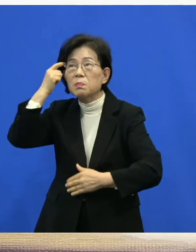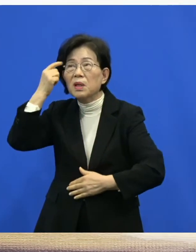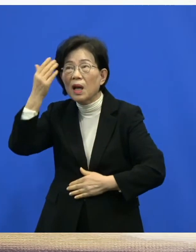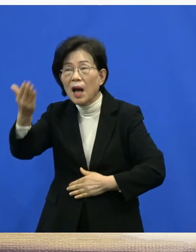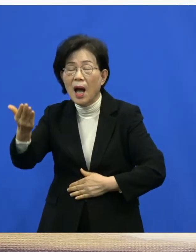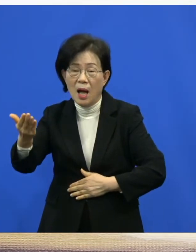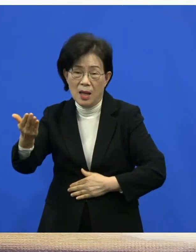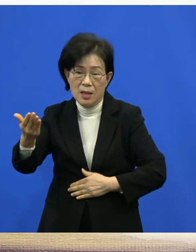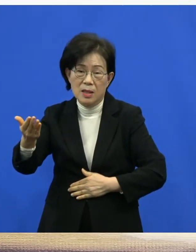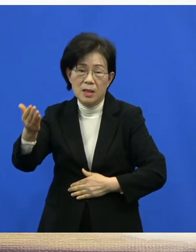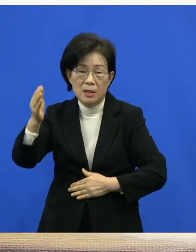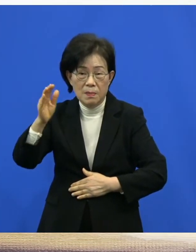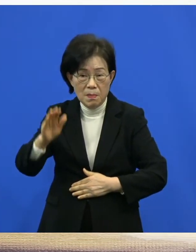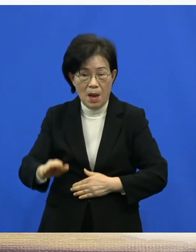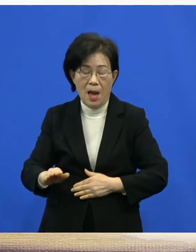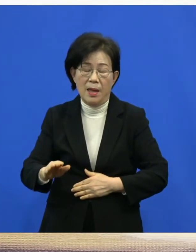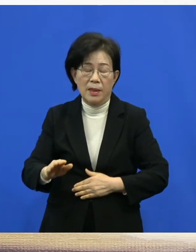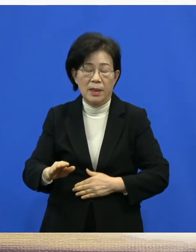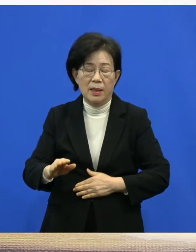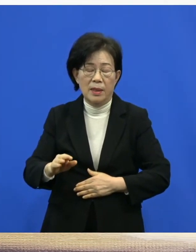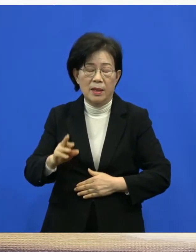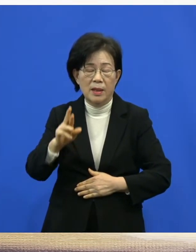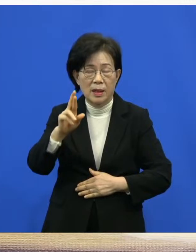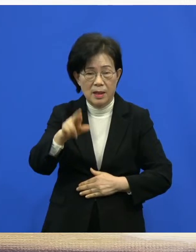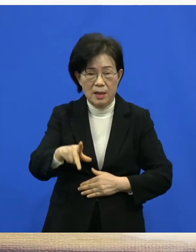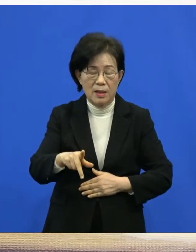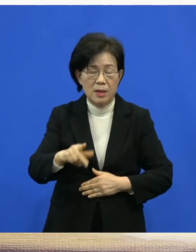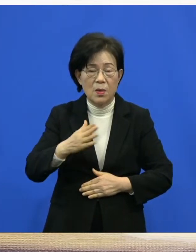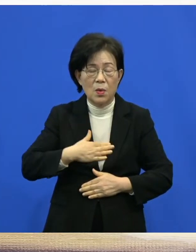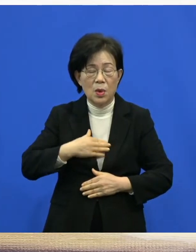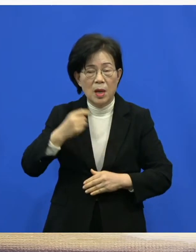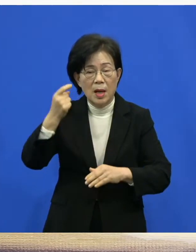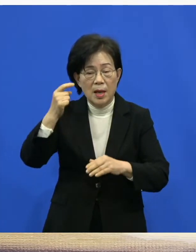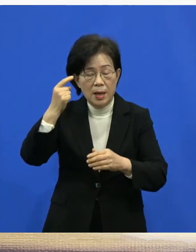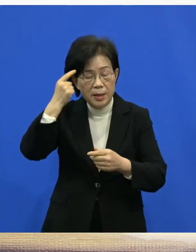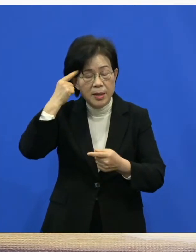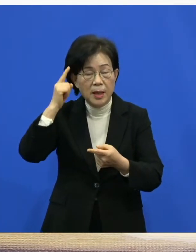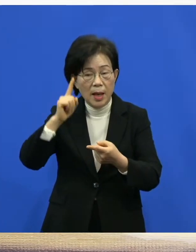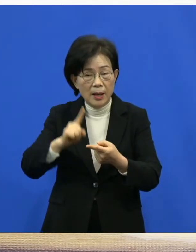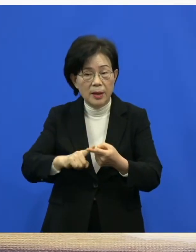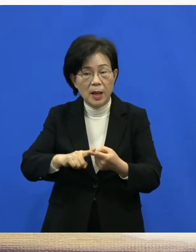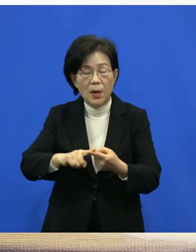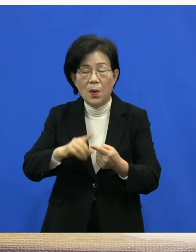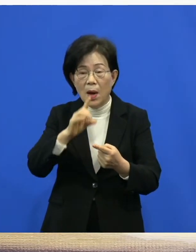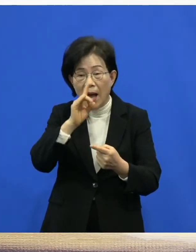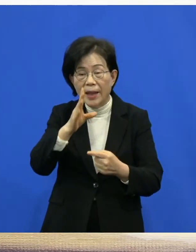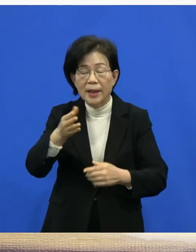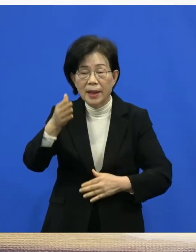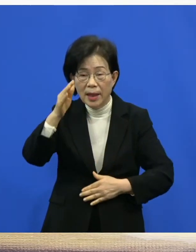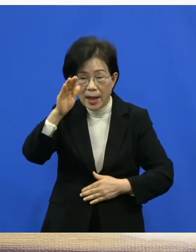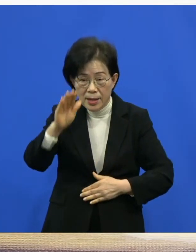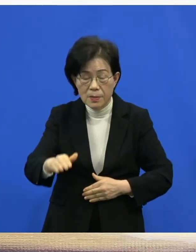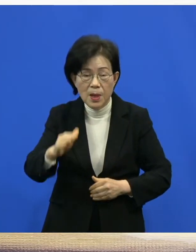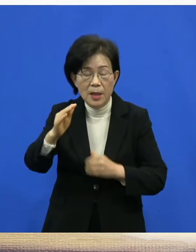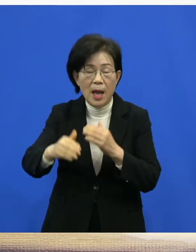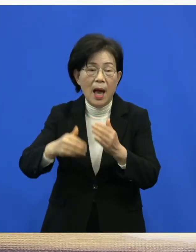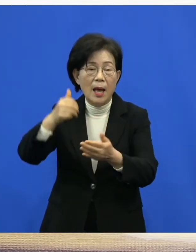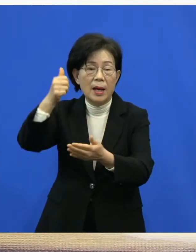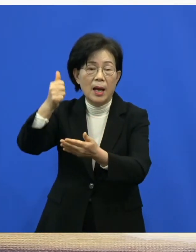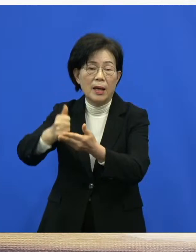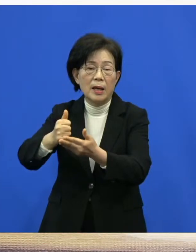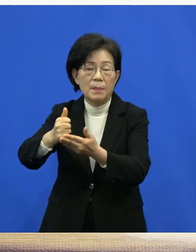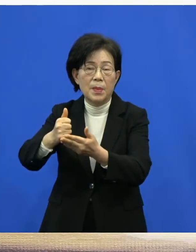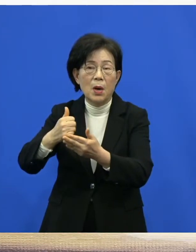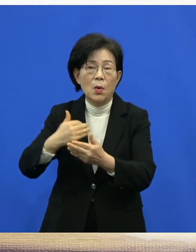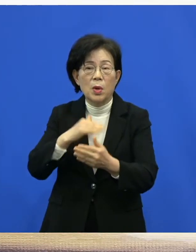그러나 아닙니다. 우리의 생각과 계획대로 돌아가지 않아 보여도 하나님은